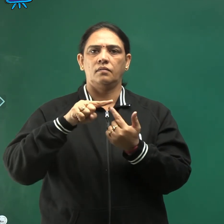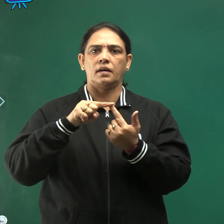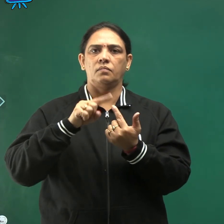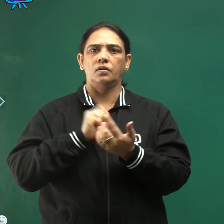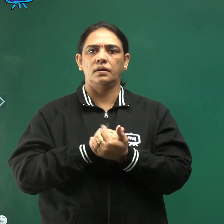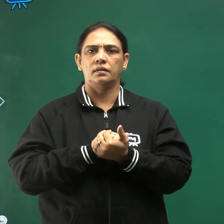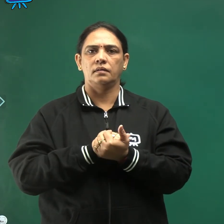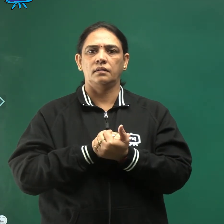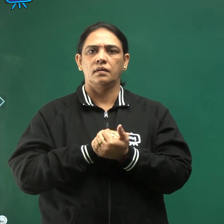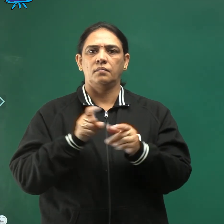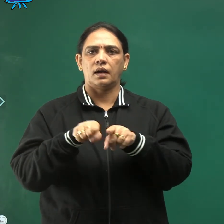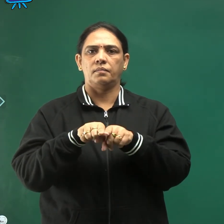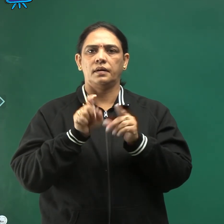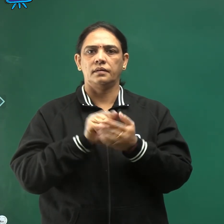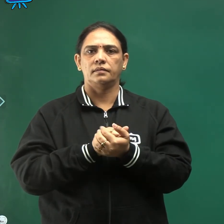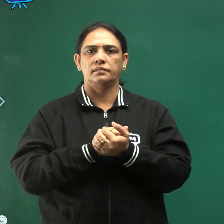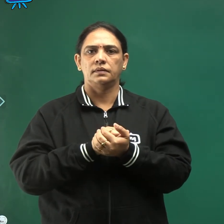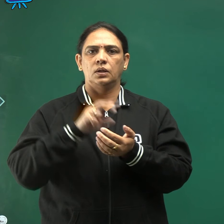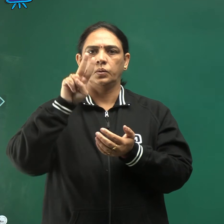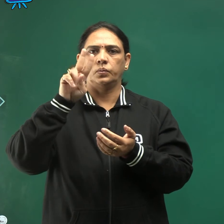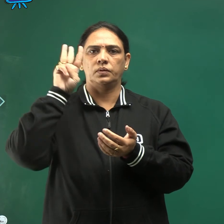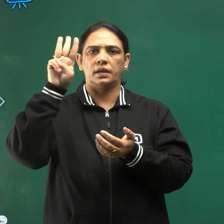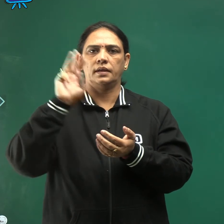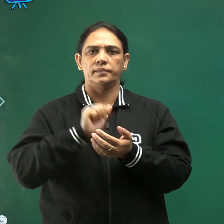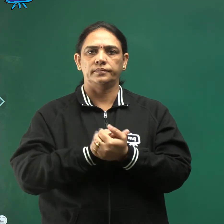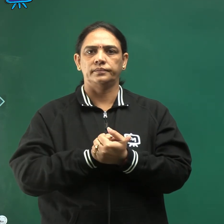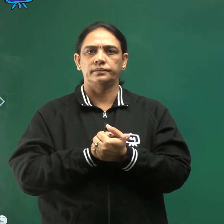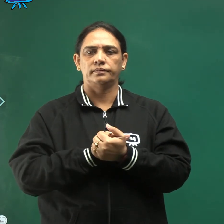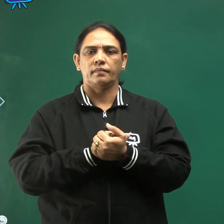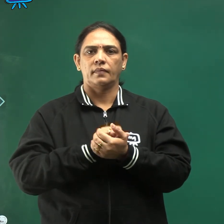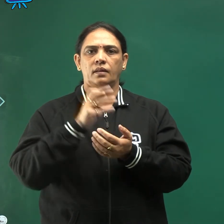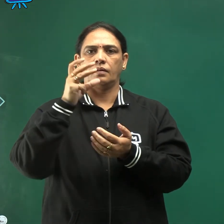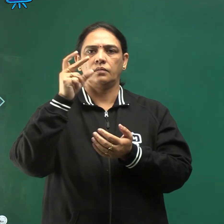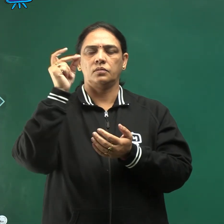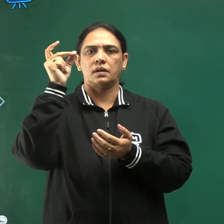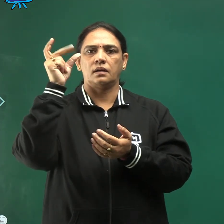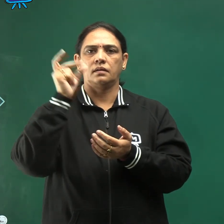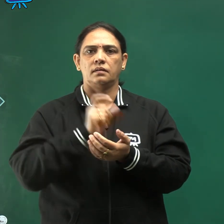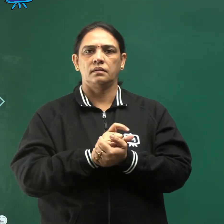वर्गमूल बराबर 23। दूसरा